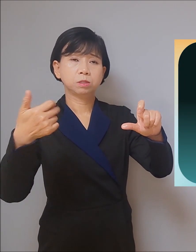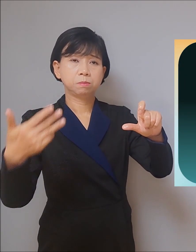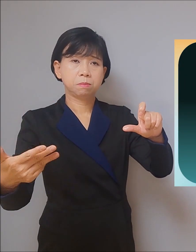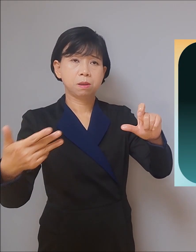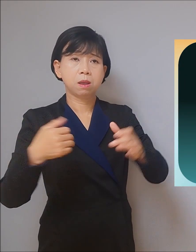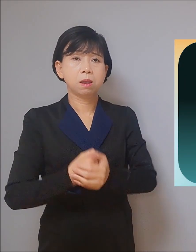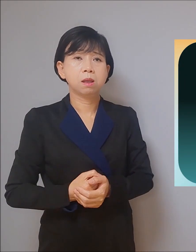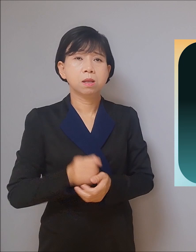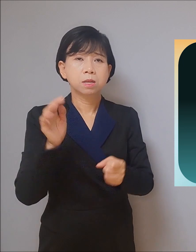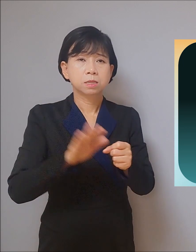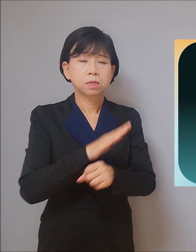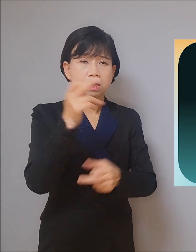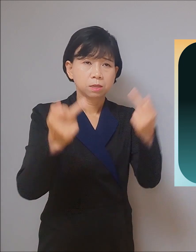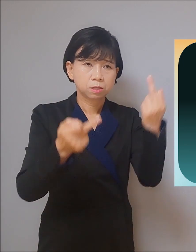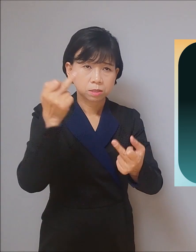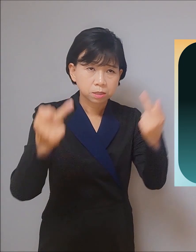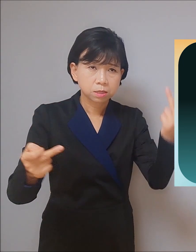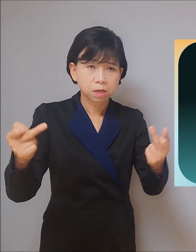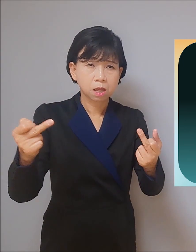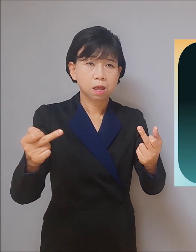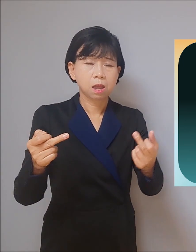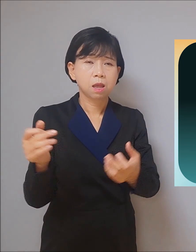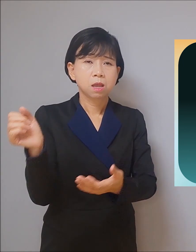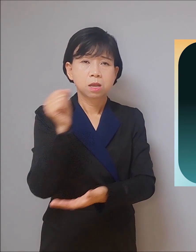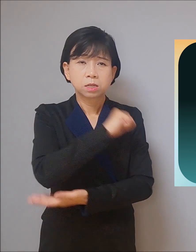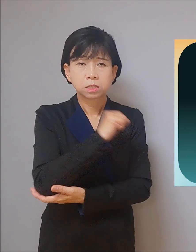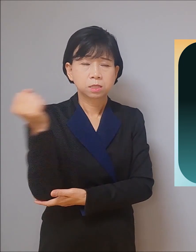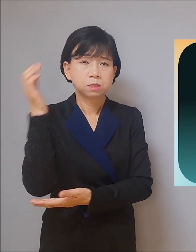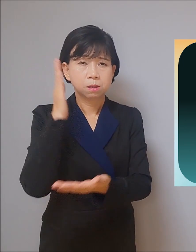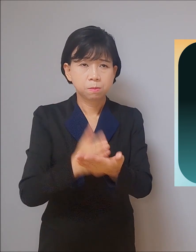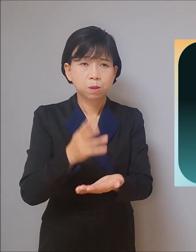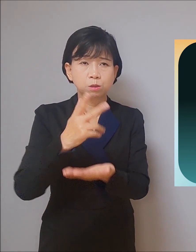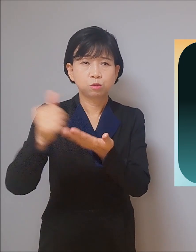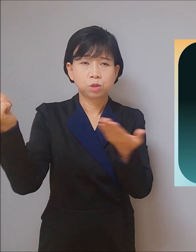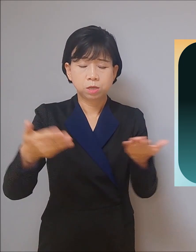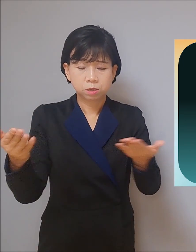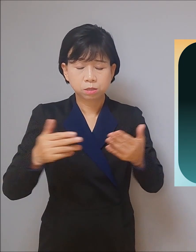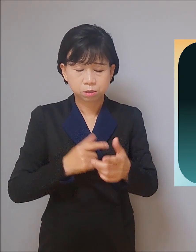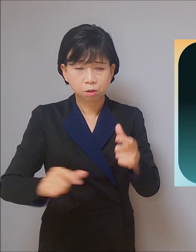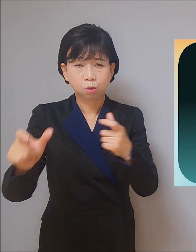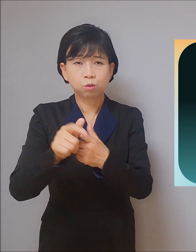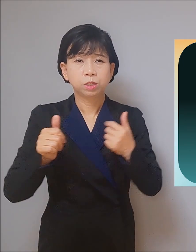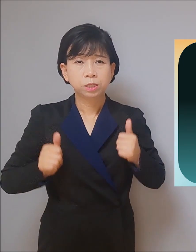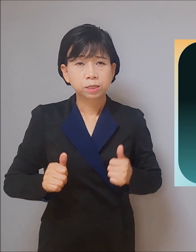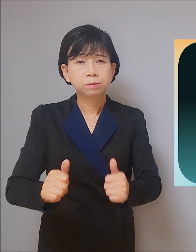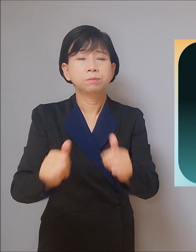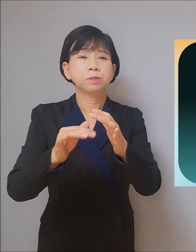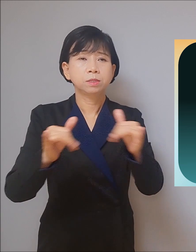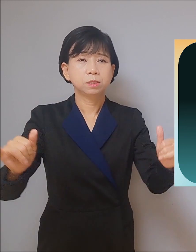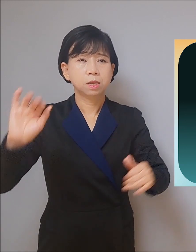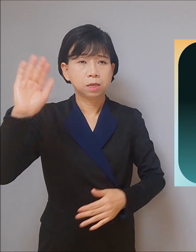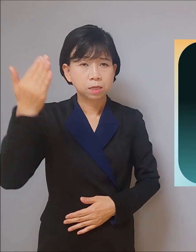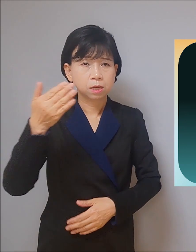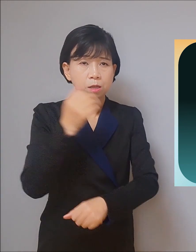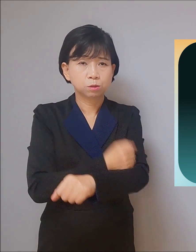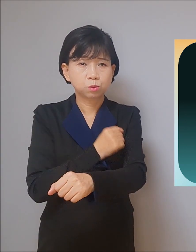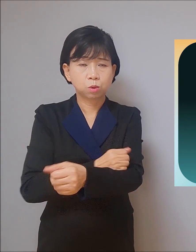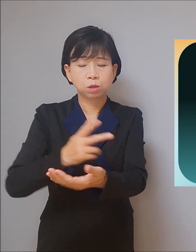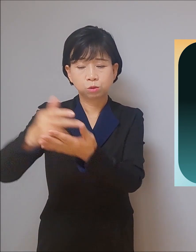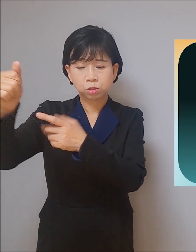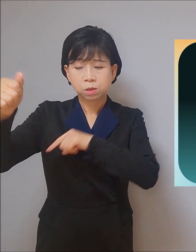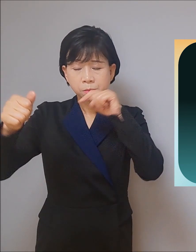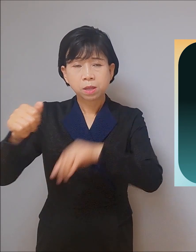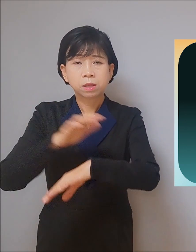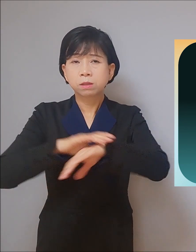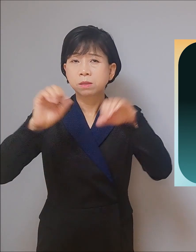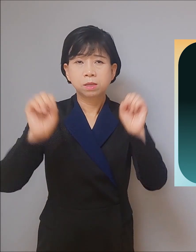사랑하는 형제들아 견실하며 흔들리지 말고 항상 주의 일에 더욱 힘쓰는 자들이 되라. 이는 너희 수고가 주 안에서 헛되지